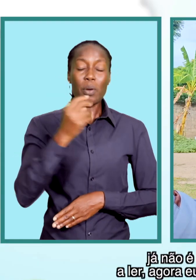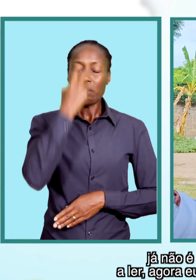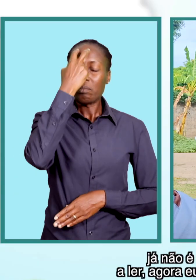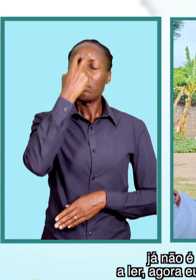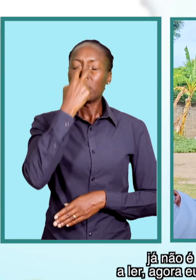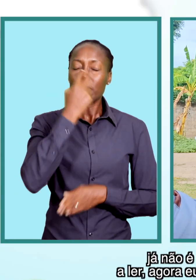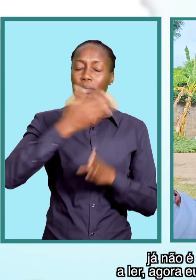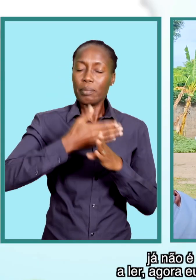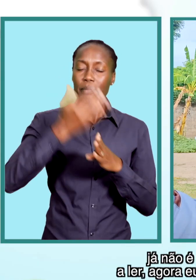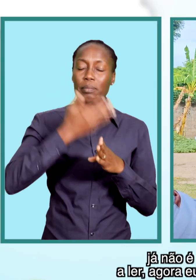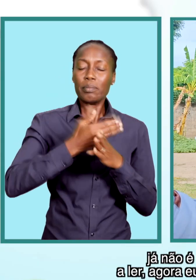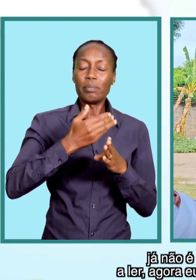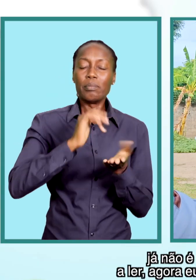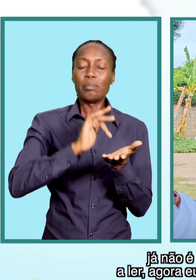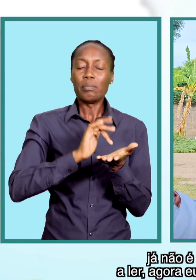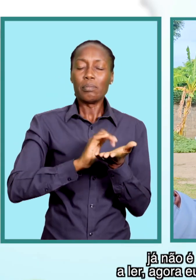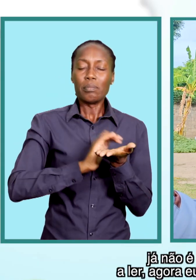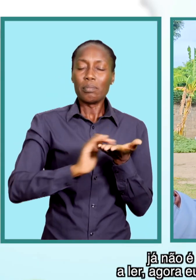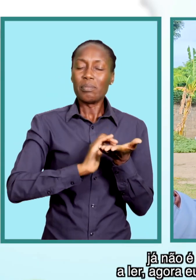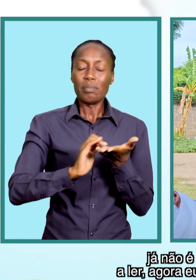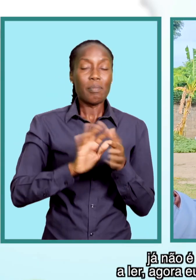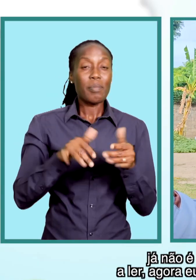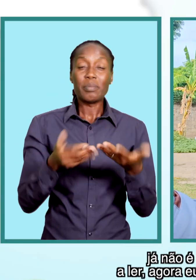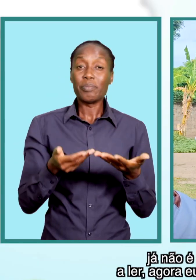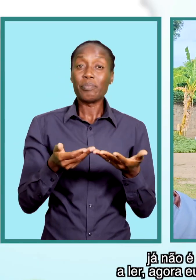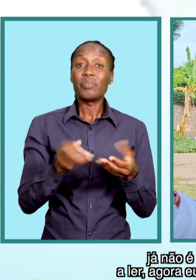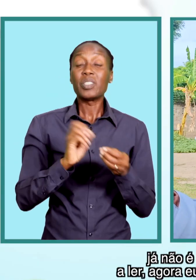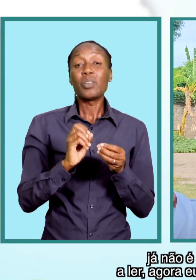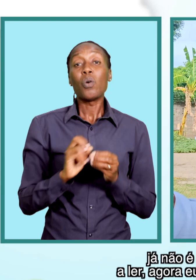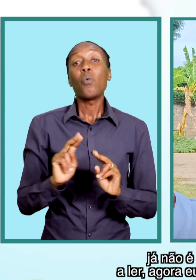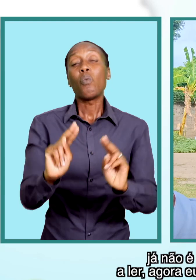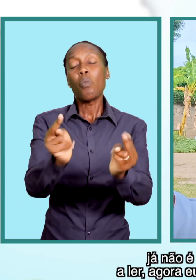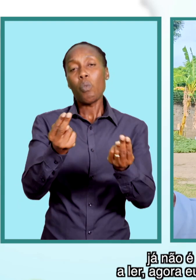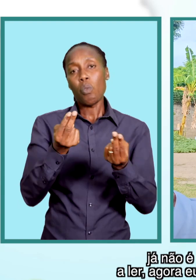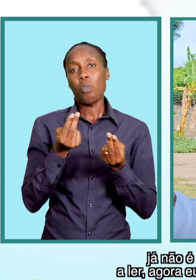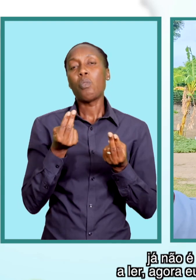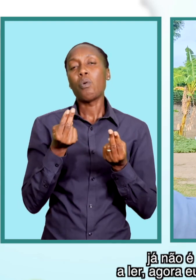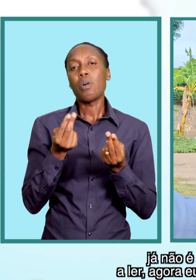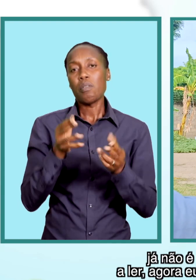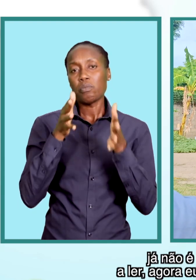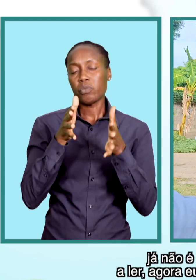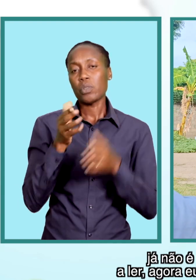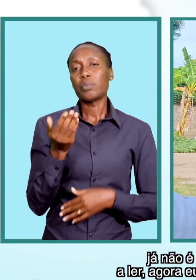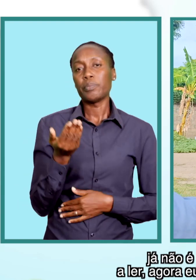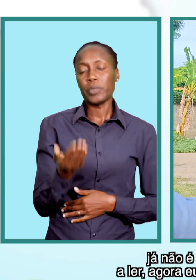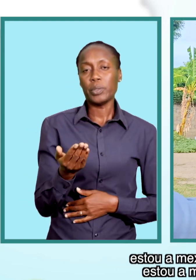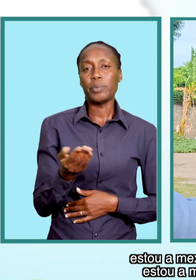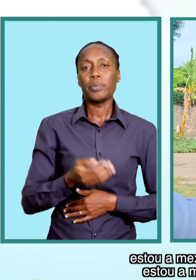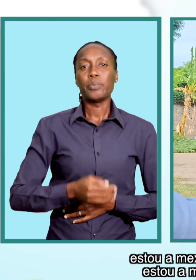fases. Já não é aquele abecedário que eu estava habituada a ler. Agora eu estou a ler abecedário de uma outra